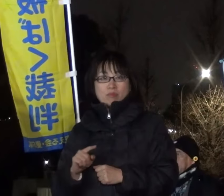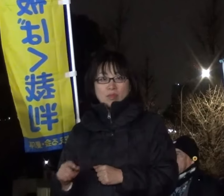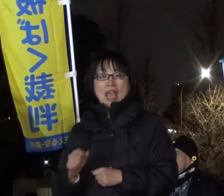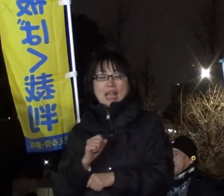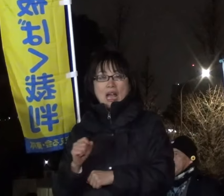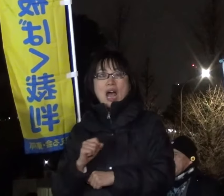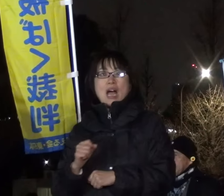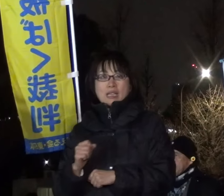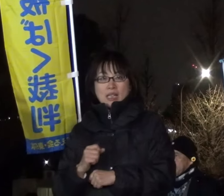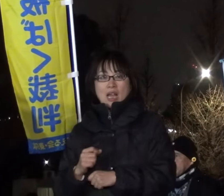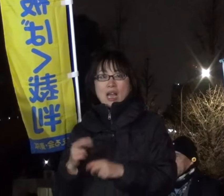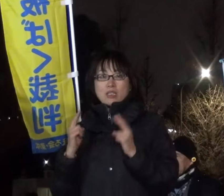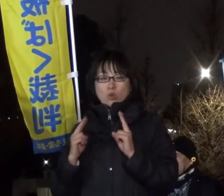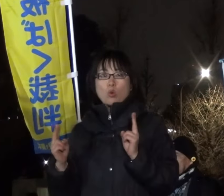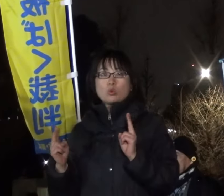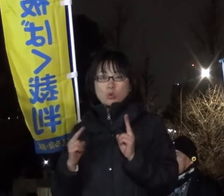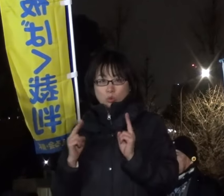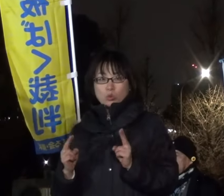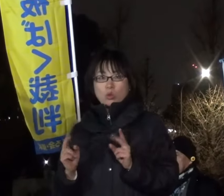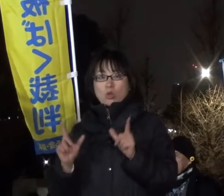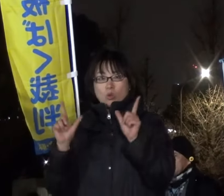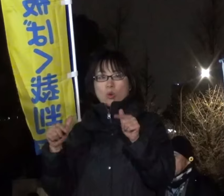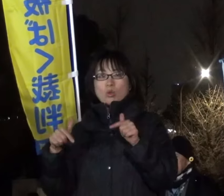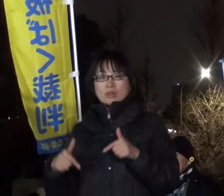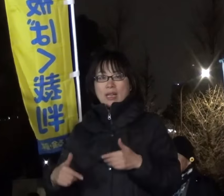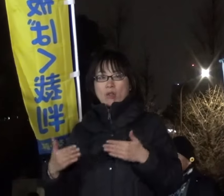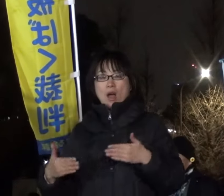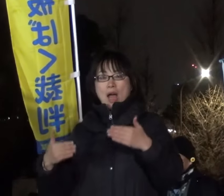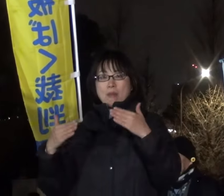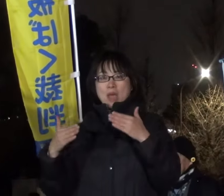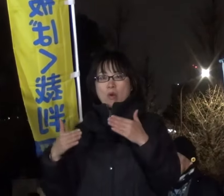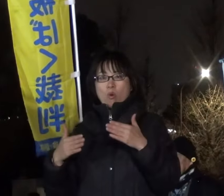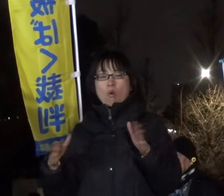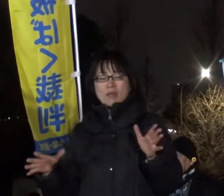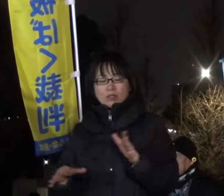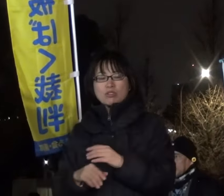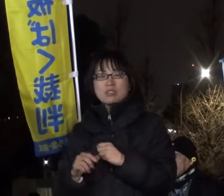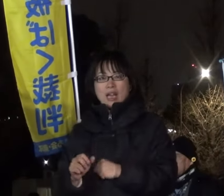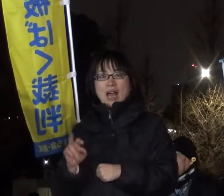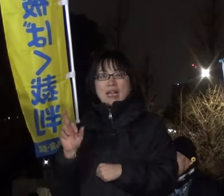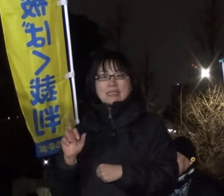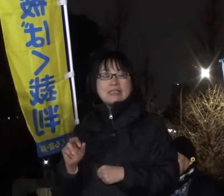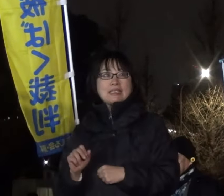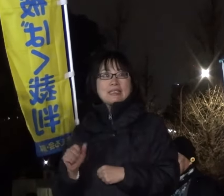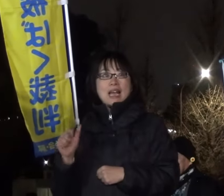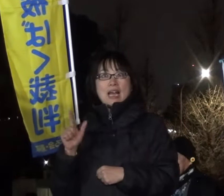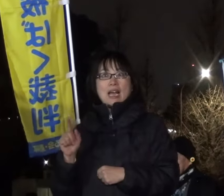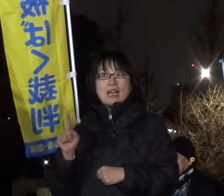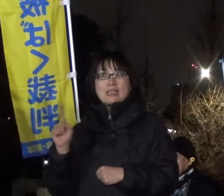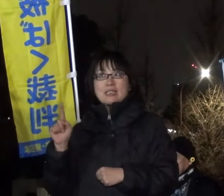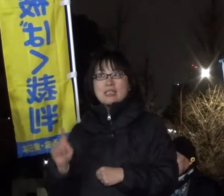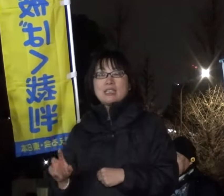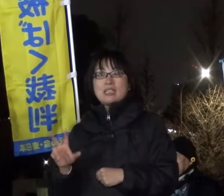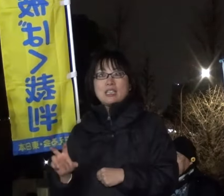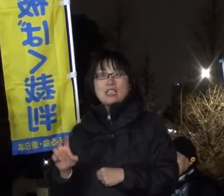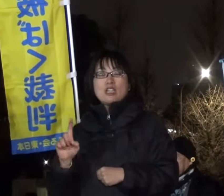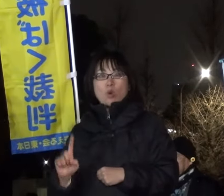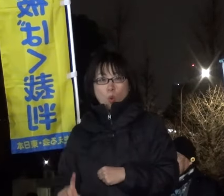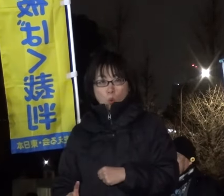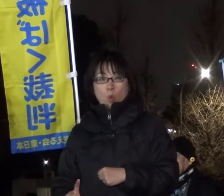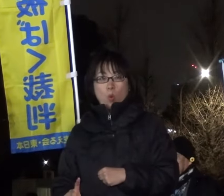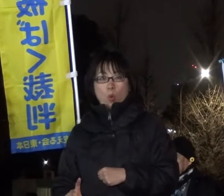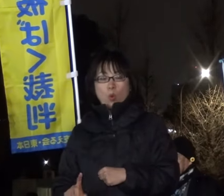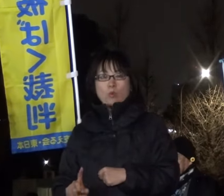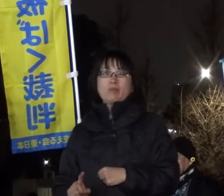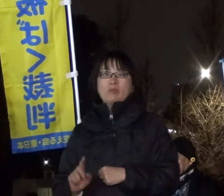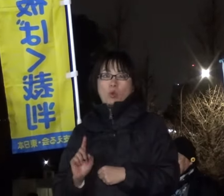彼が東西の壁を破ってくれたヒーローだというあれを言ってました。でなんかね、そうちょっと音楽に力があるっていうのはちょっと